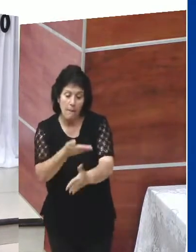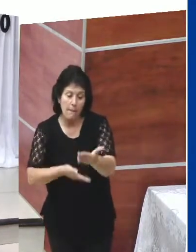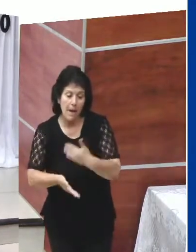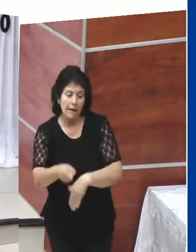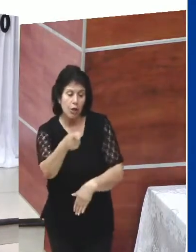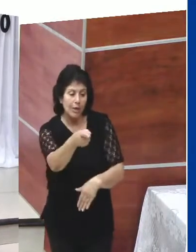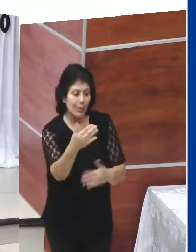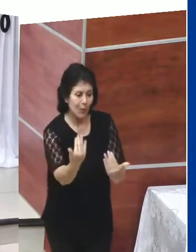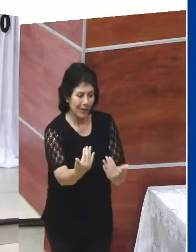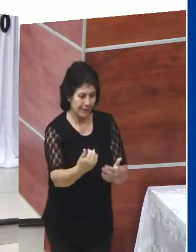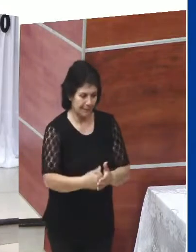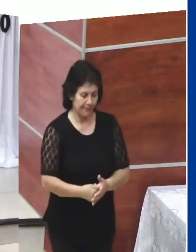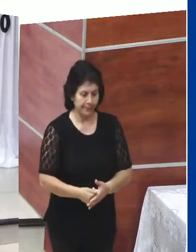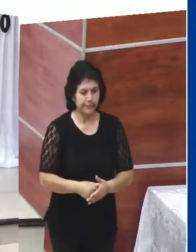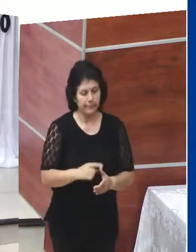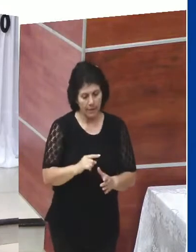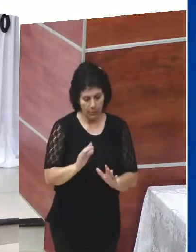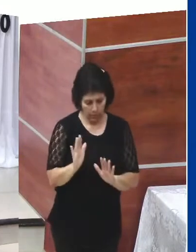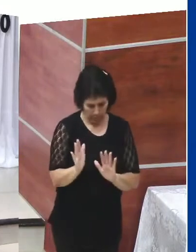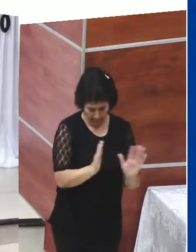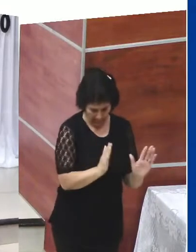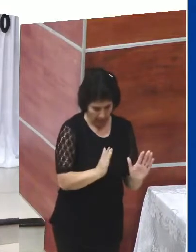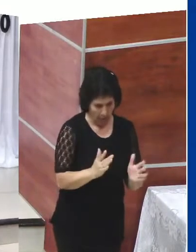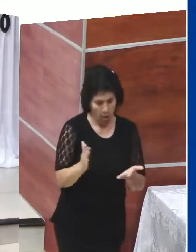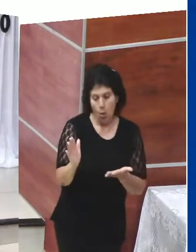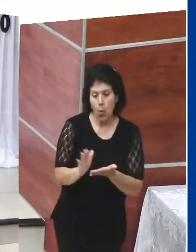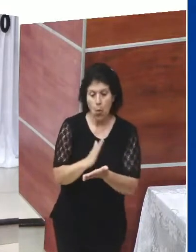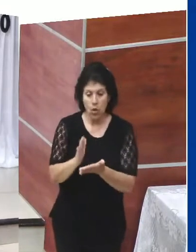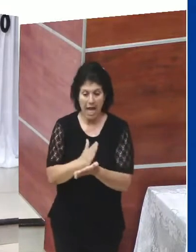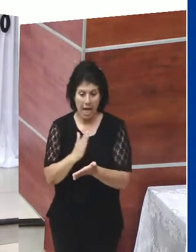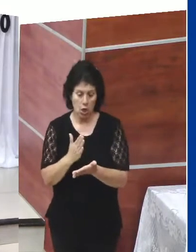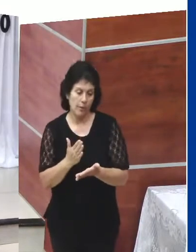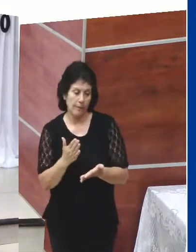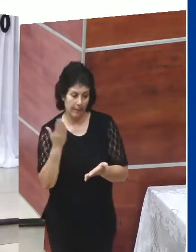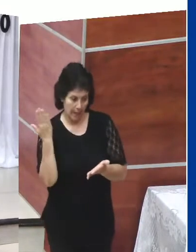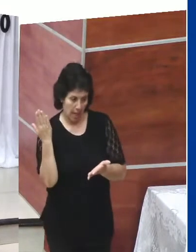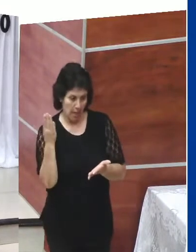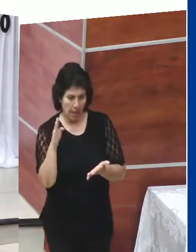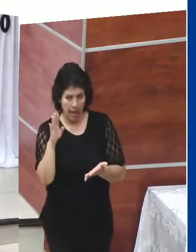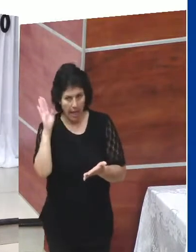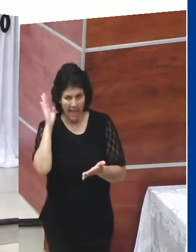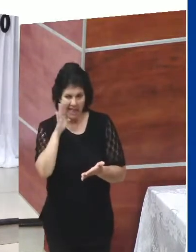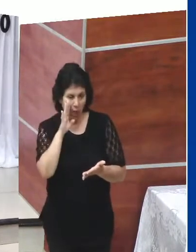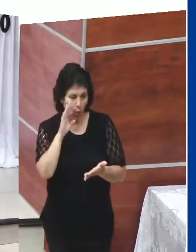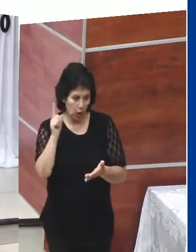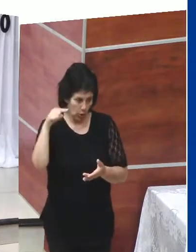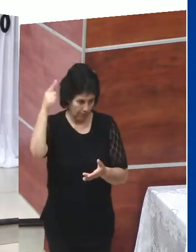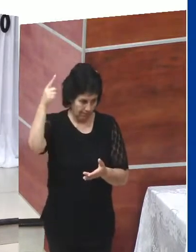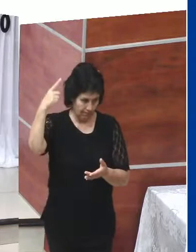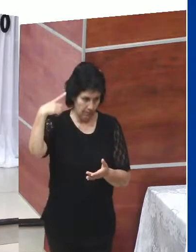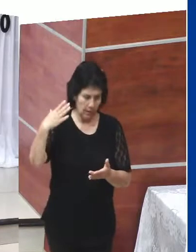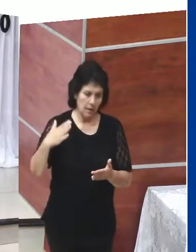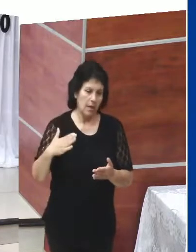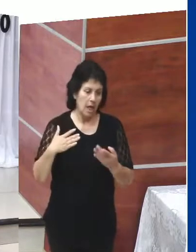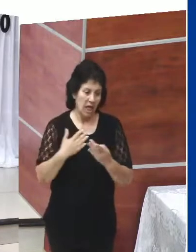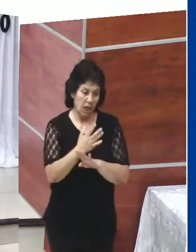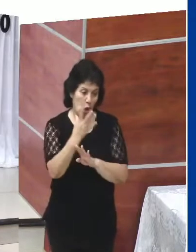Un diario en Estados Unidos, no se los voy a leer el nombre del diario porque el inglés no es mi